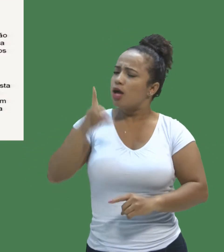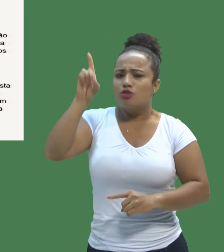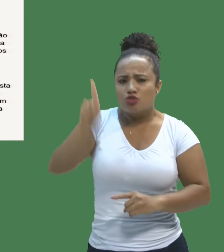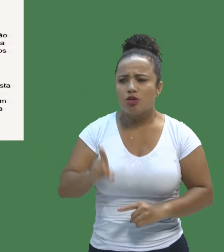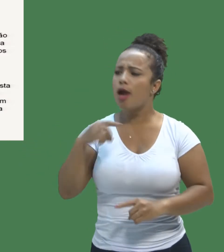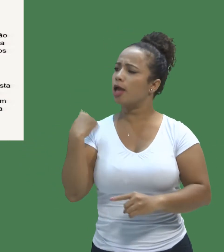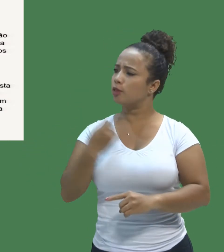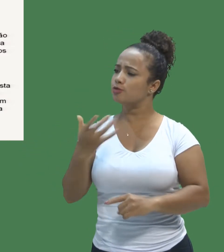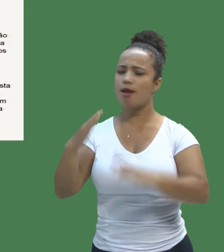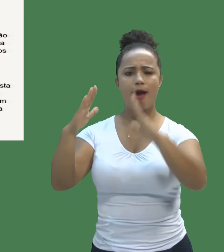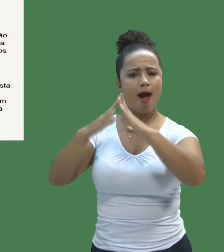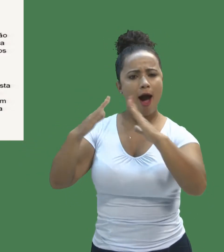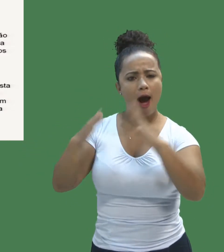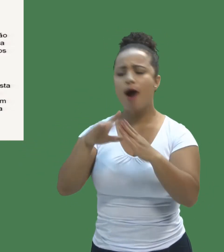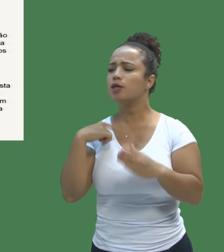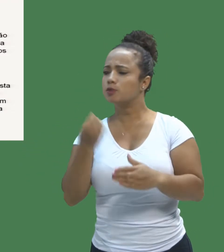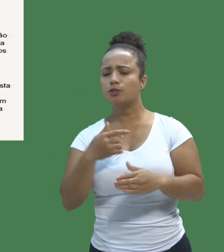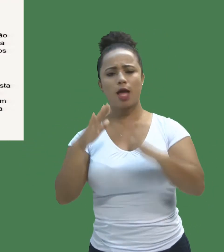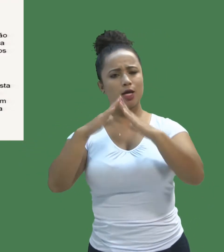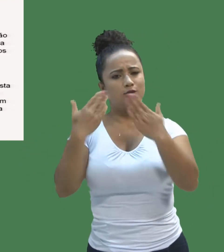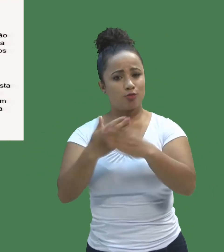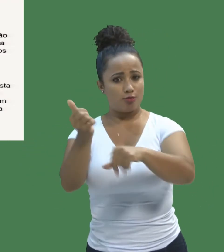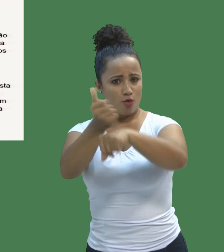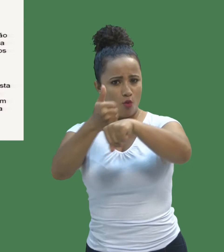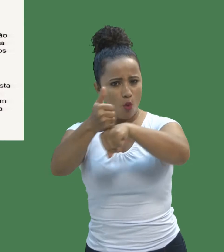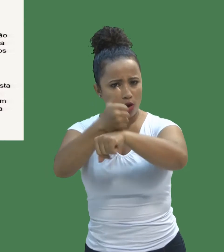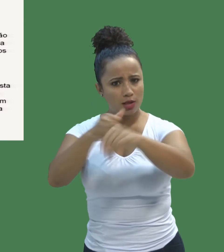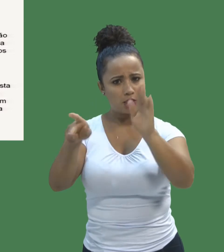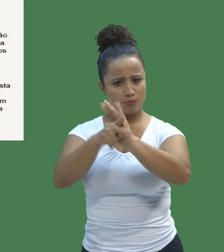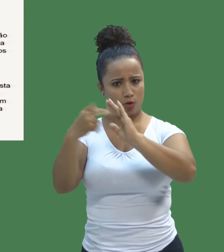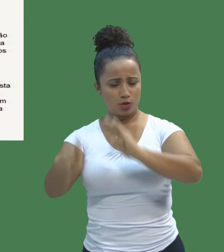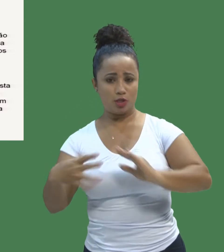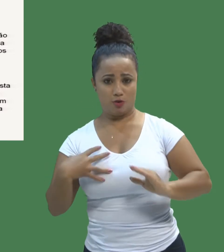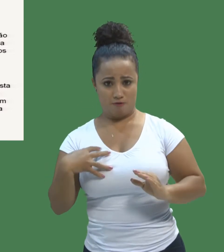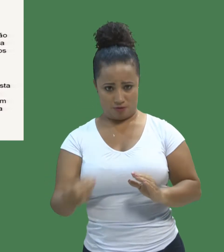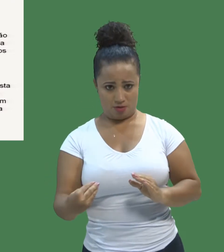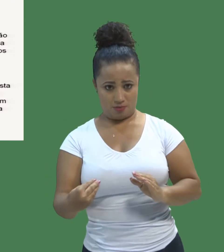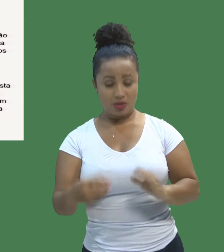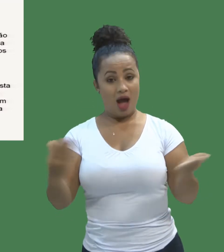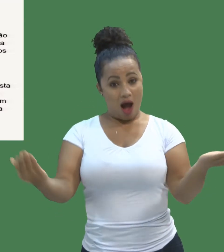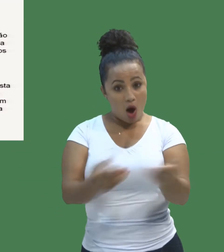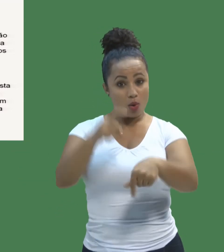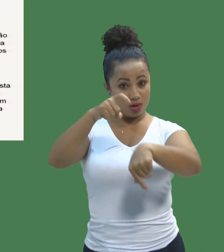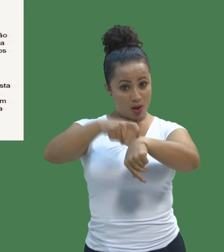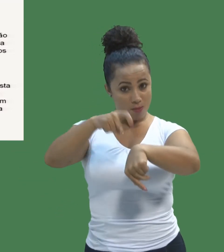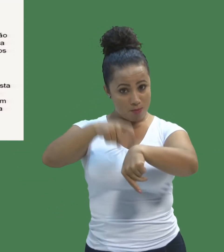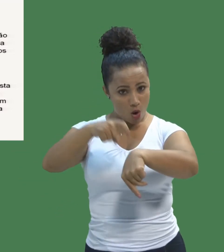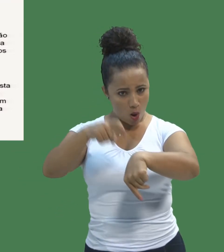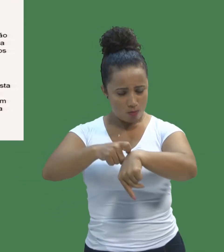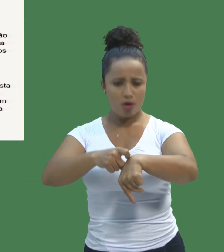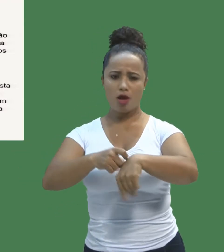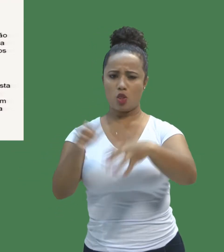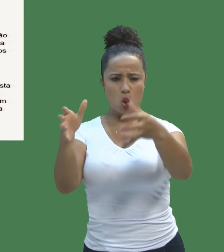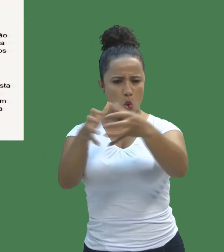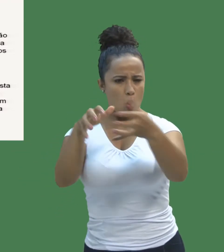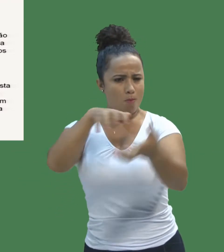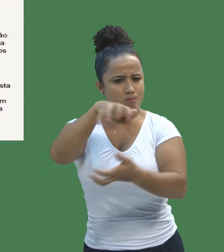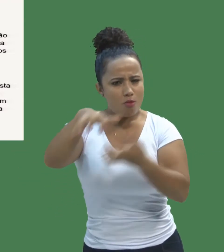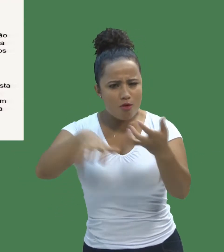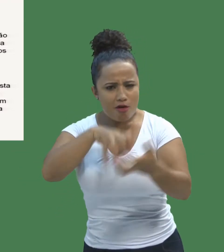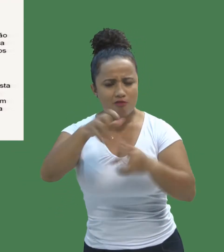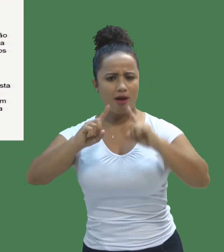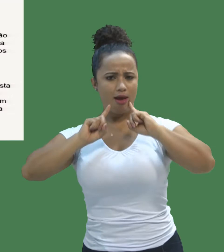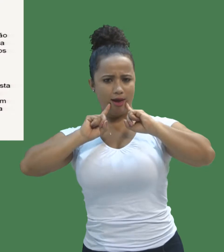panelas denuncia um governo corrupto, protetor do capitalismo selvagem que cria miséria, fome